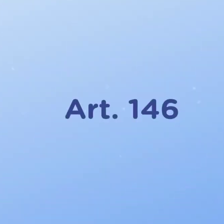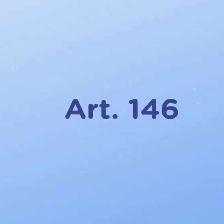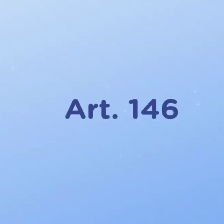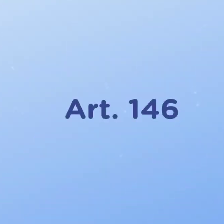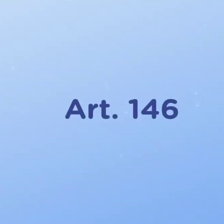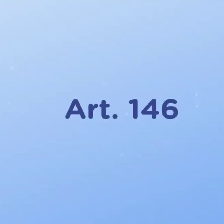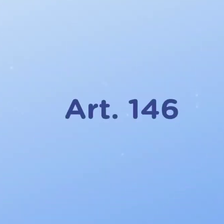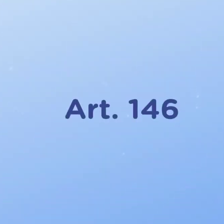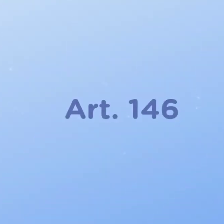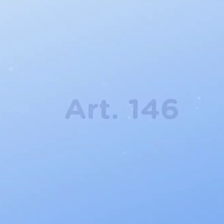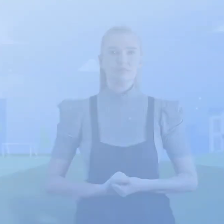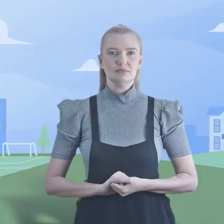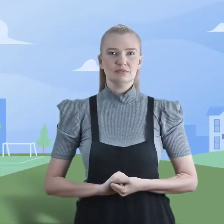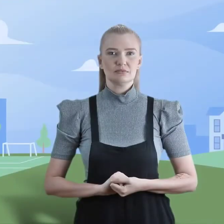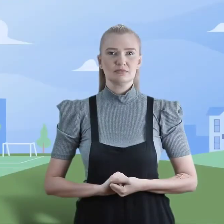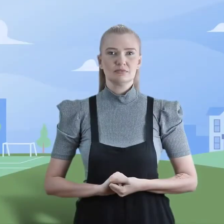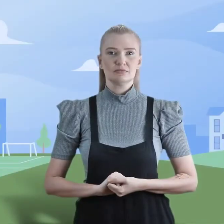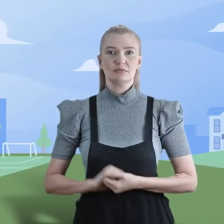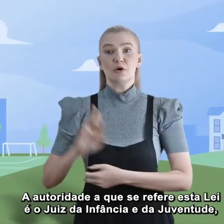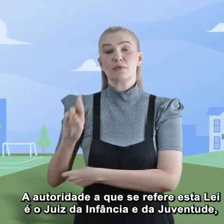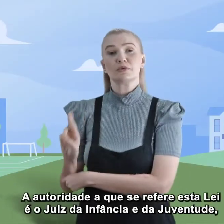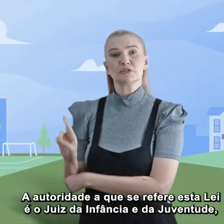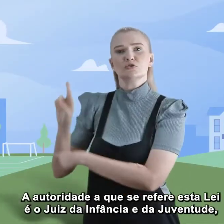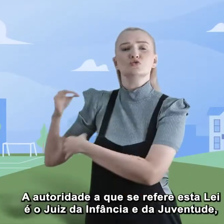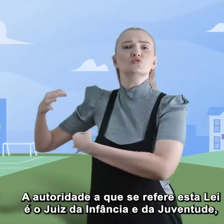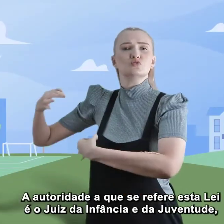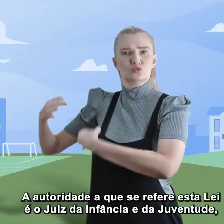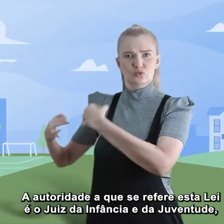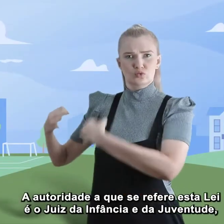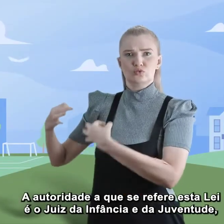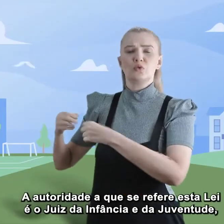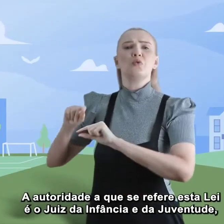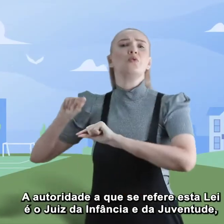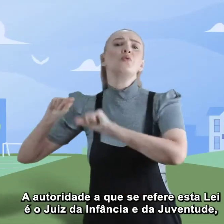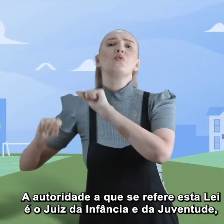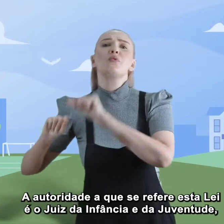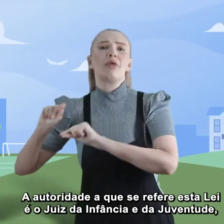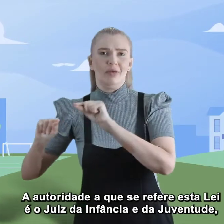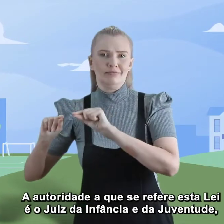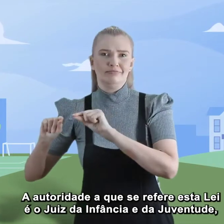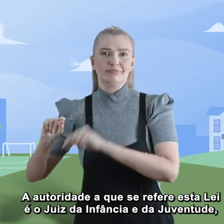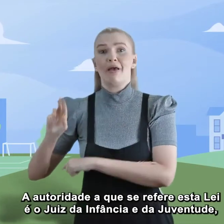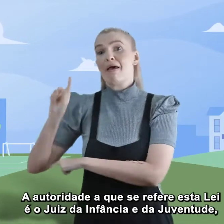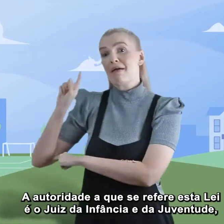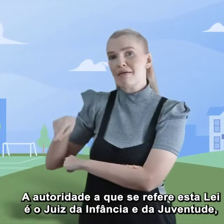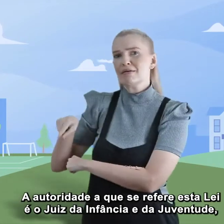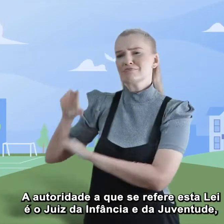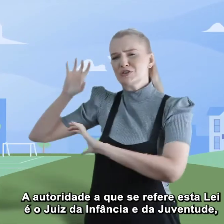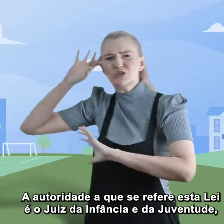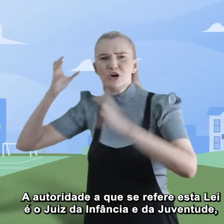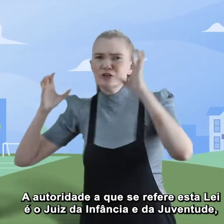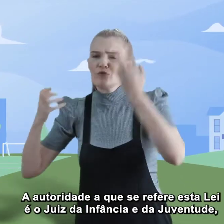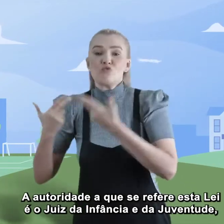Artigo 146. A autoridade a que se refere esta lei é o juiz da infância